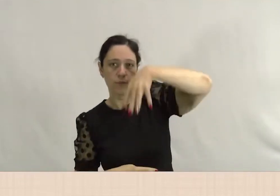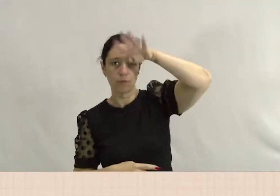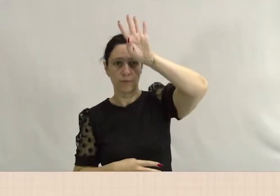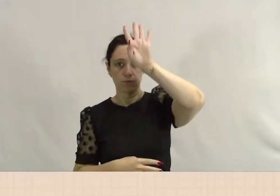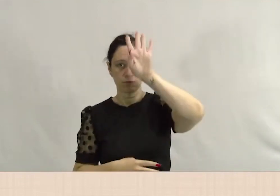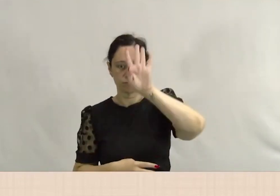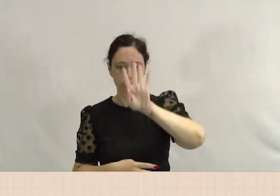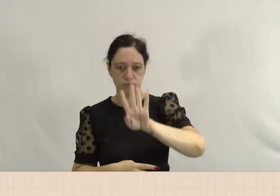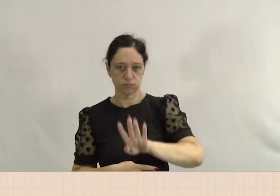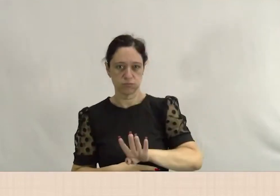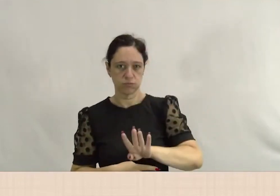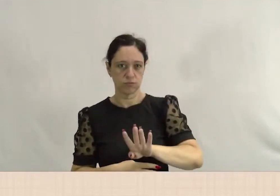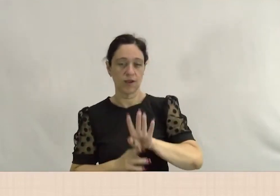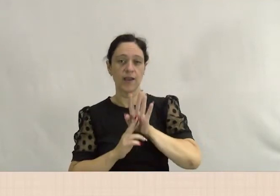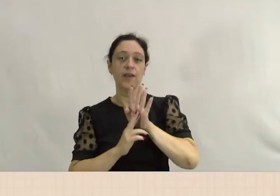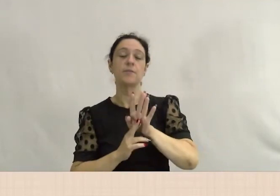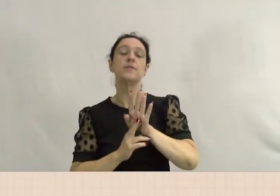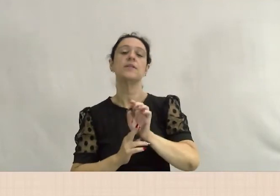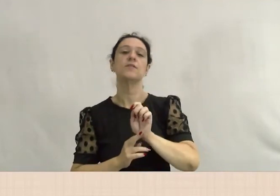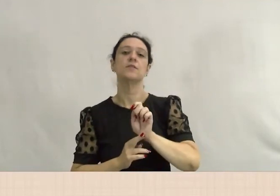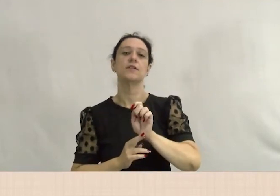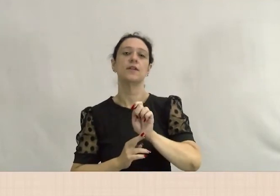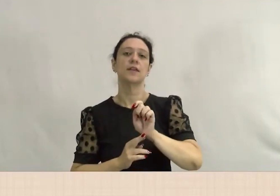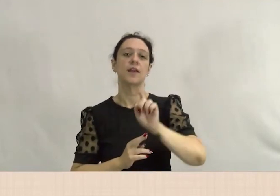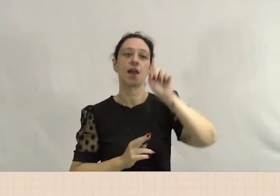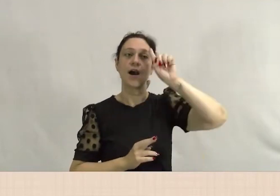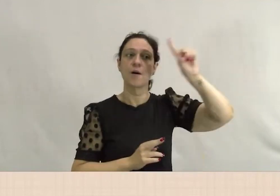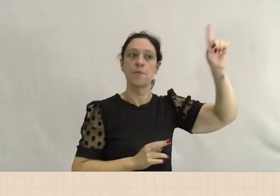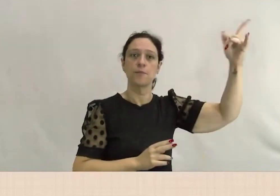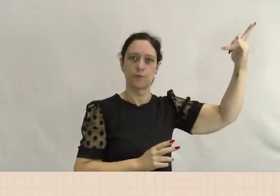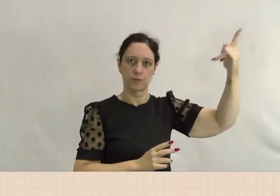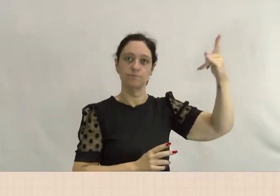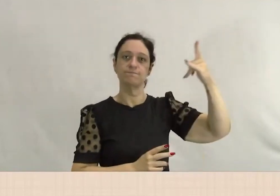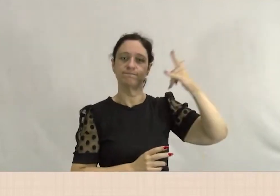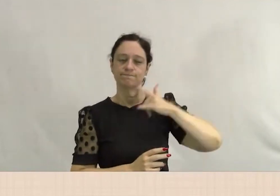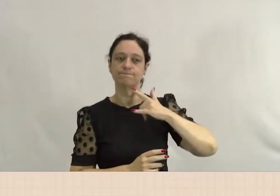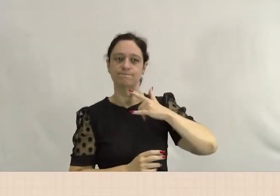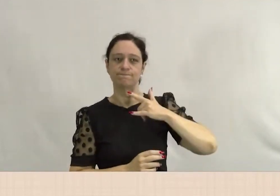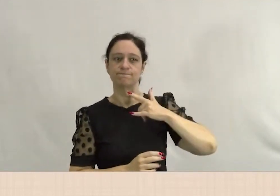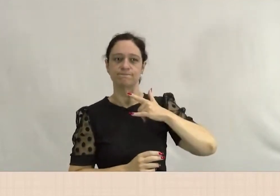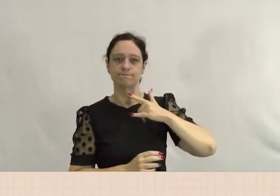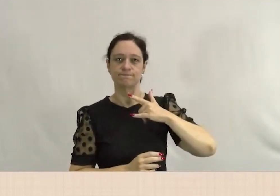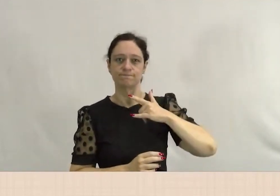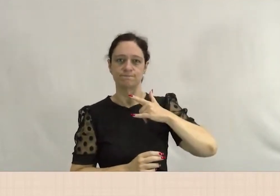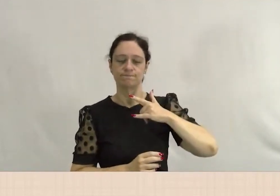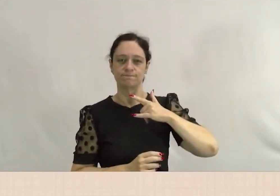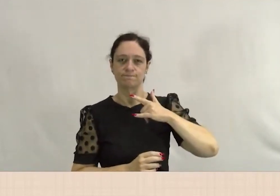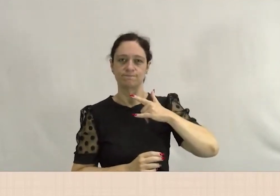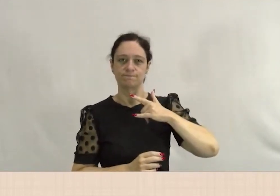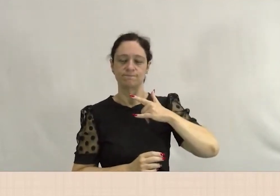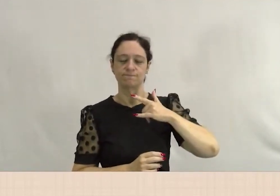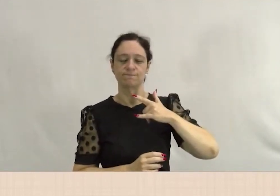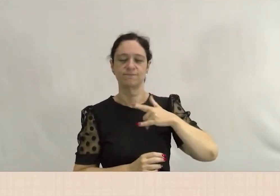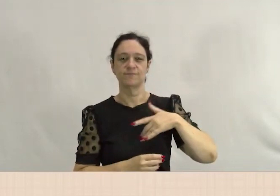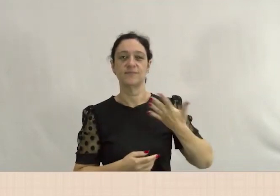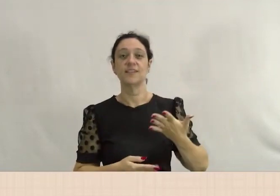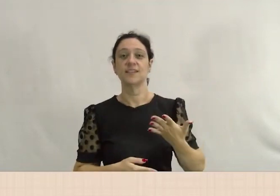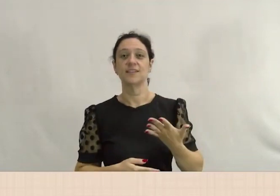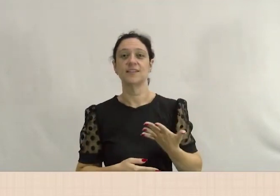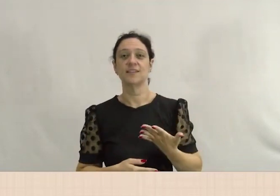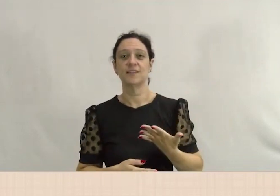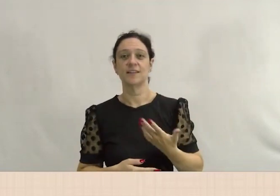para nós. Deus é amor, Deus nos supre com o seu amor. Por isso Deus